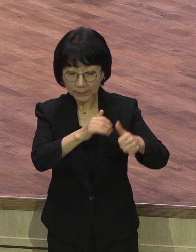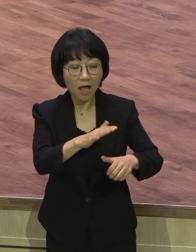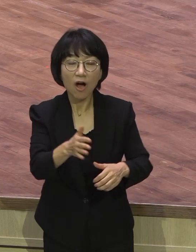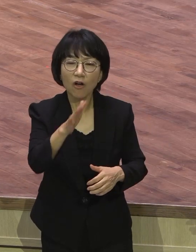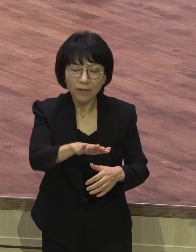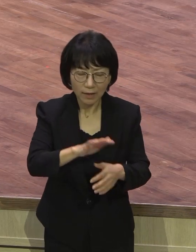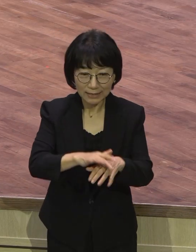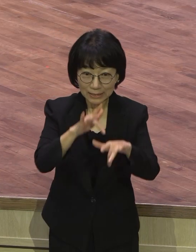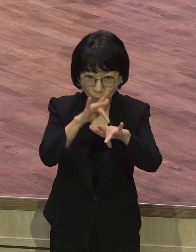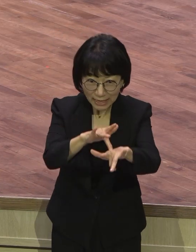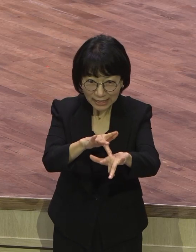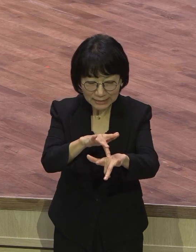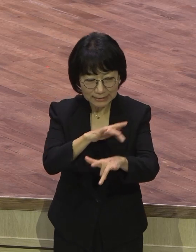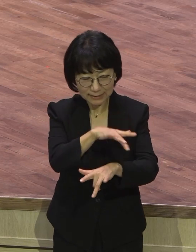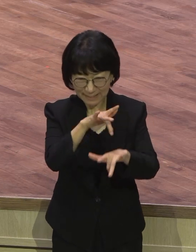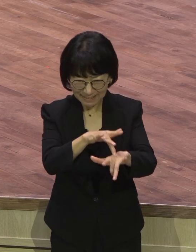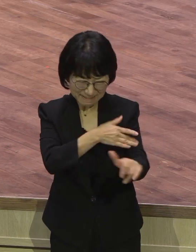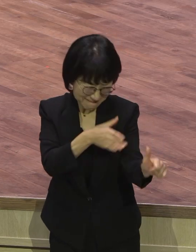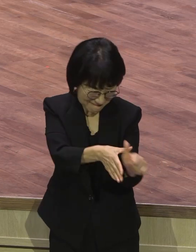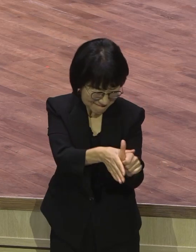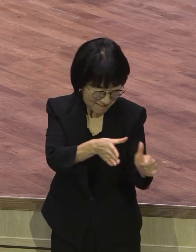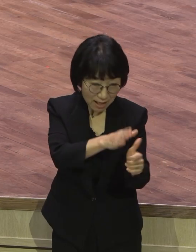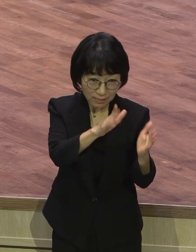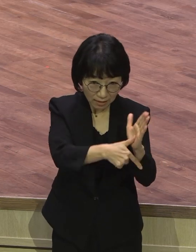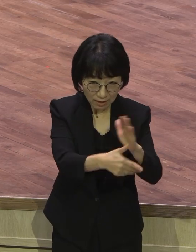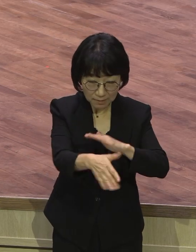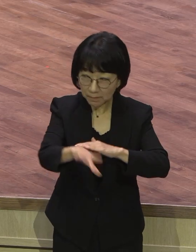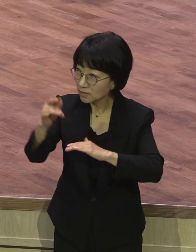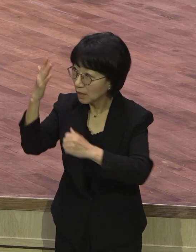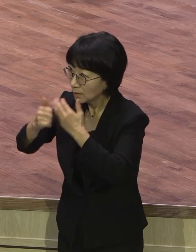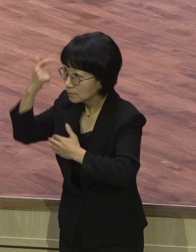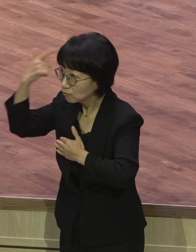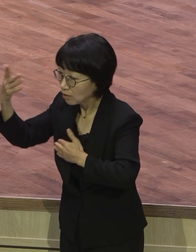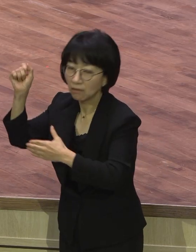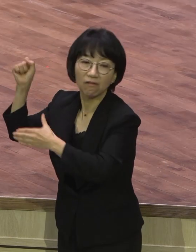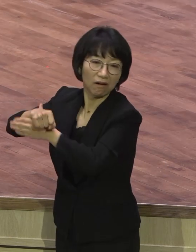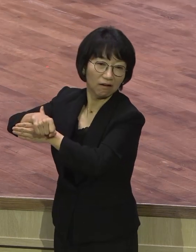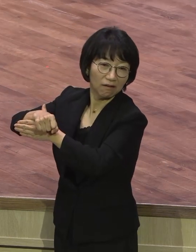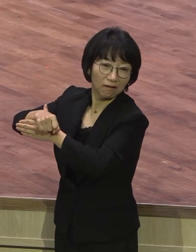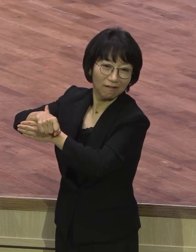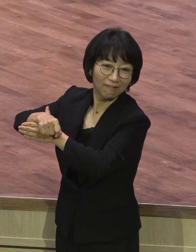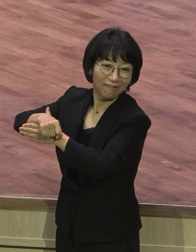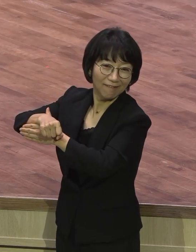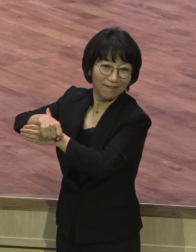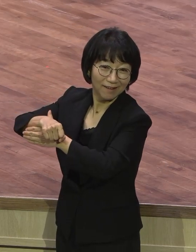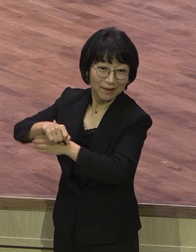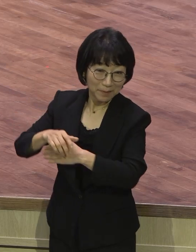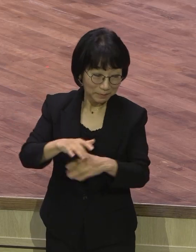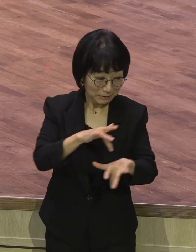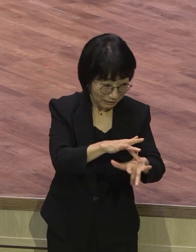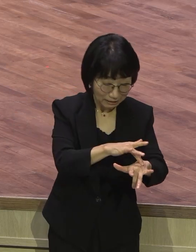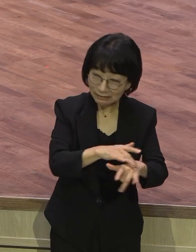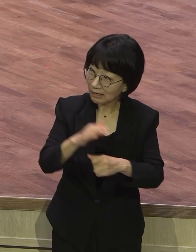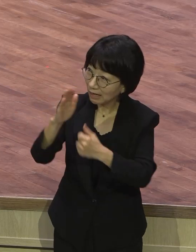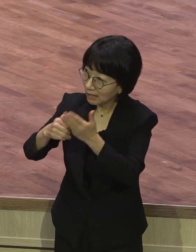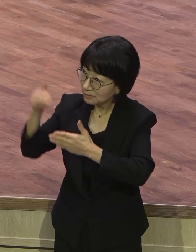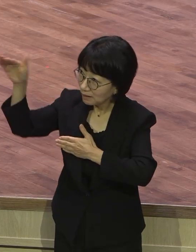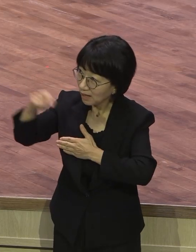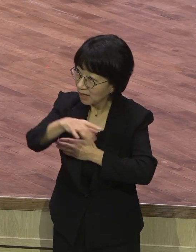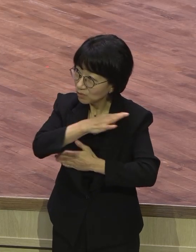하나님 허락하심 속에 사단이 욕을 공격합니다. 하나님 허락이 있다고 그 다음에